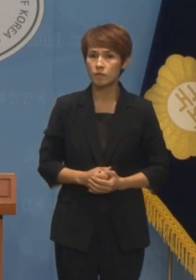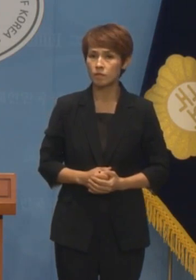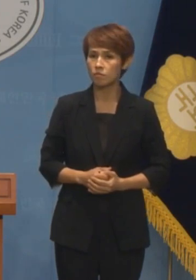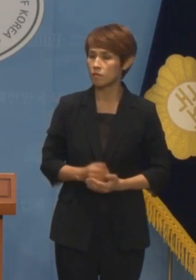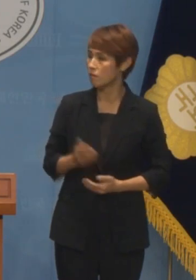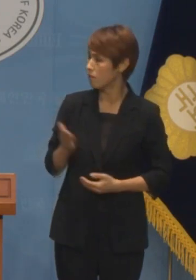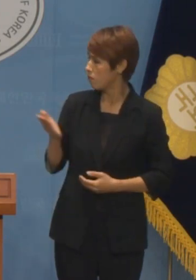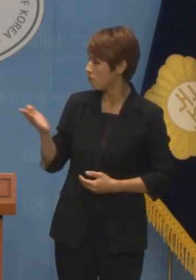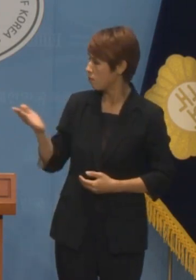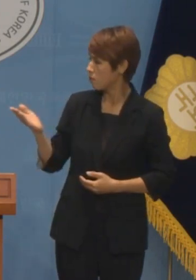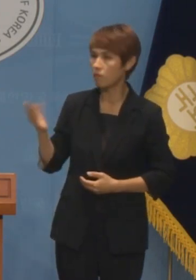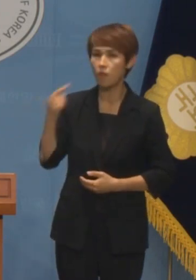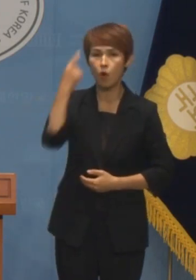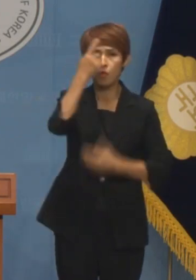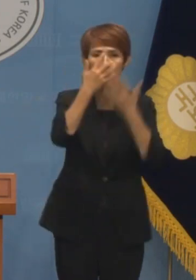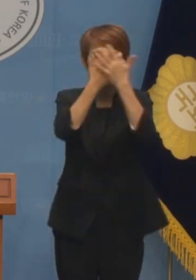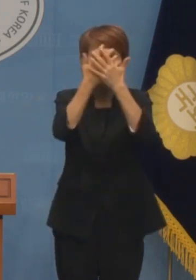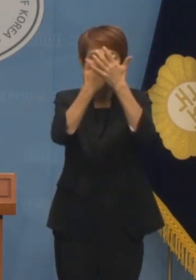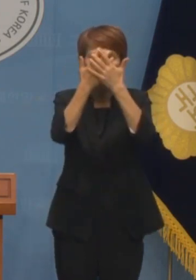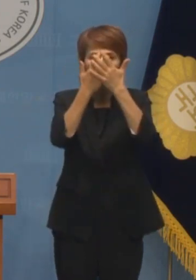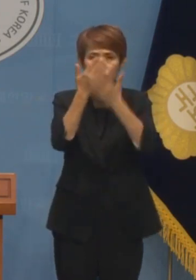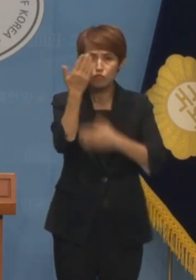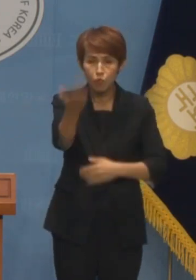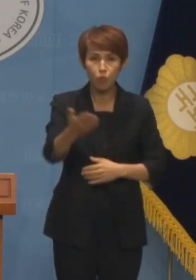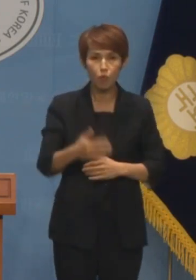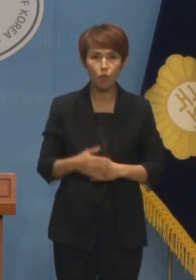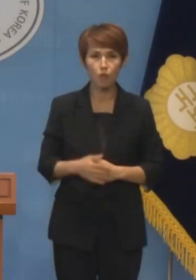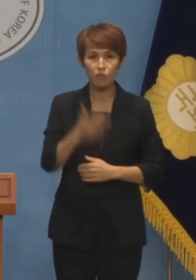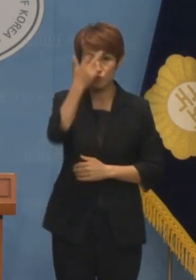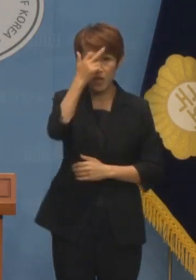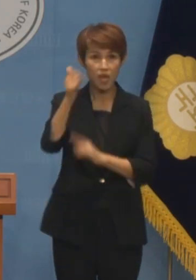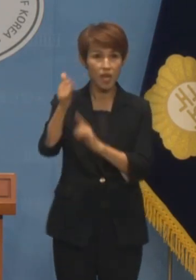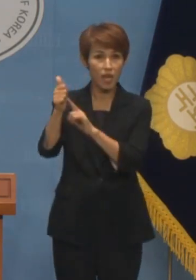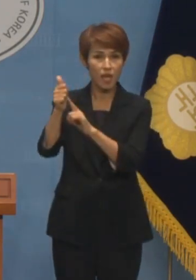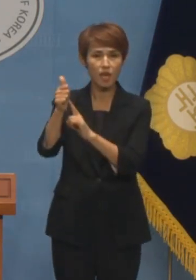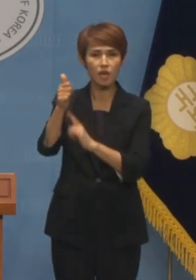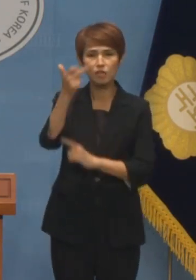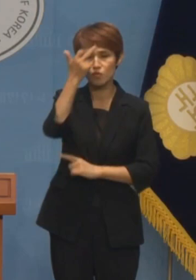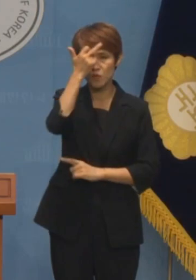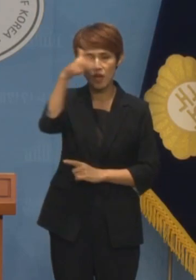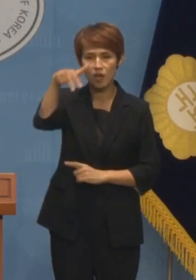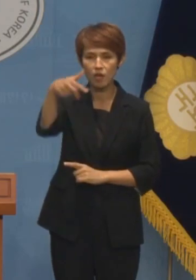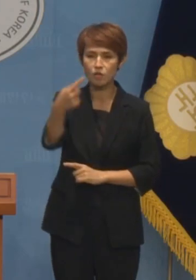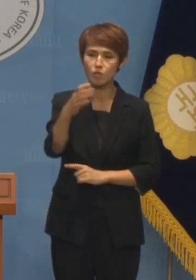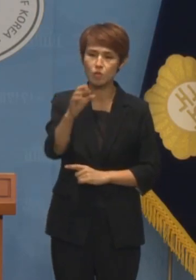그런데 이 사람을 흐릿하게 해놓고 이 사람을 최동식